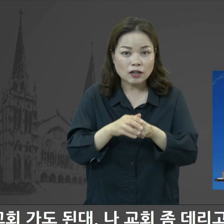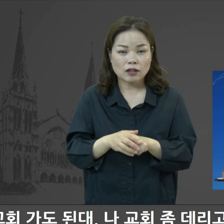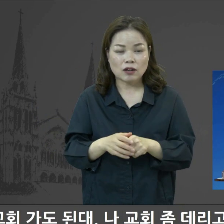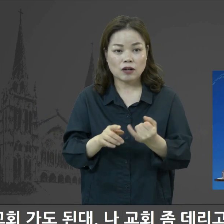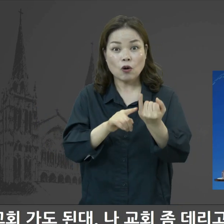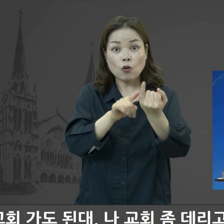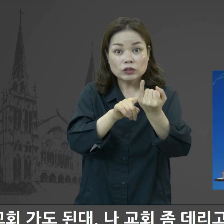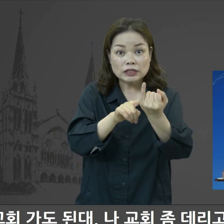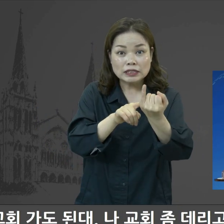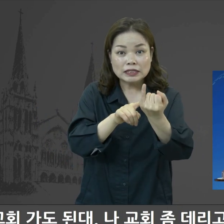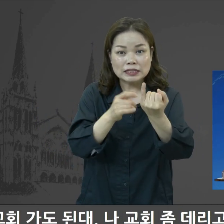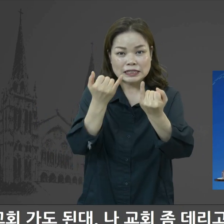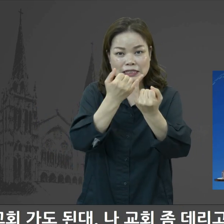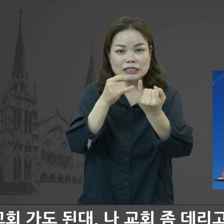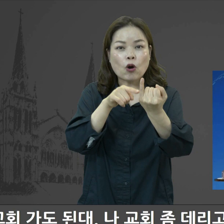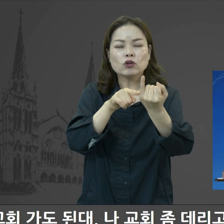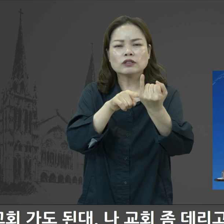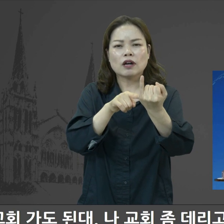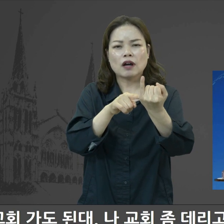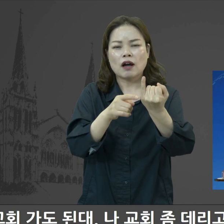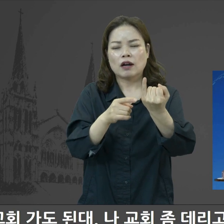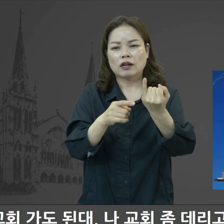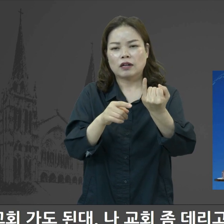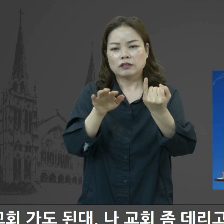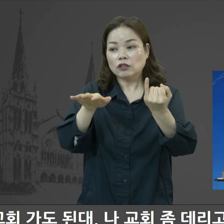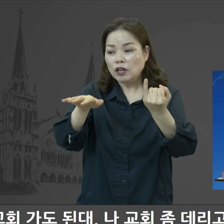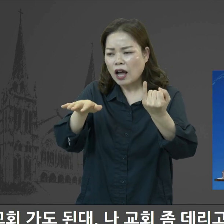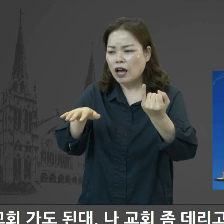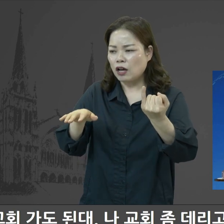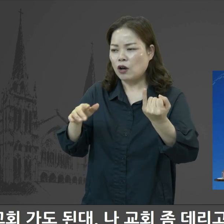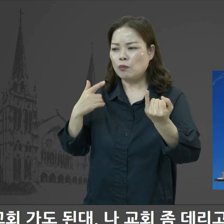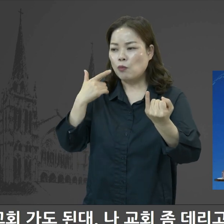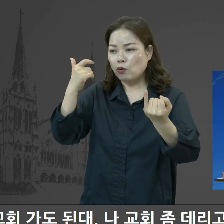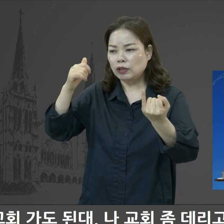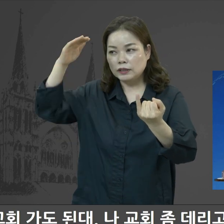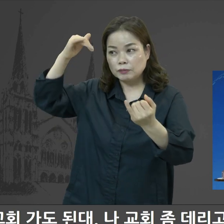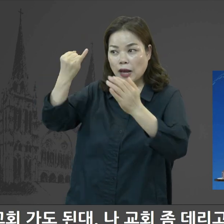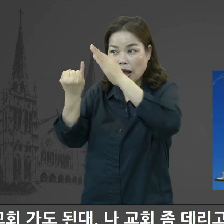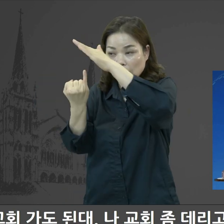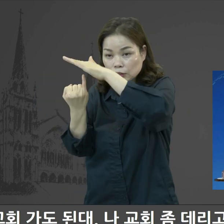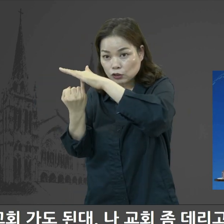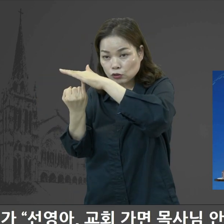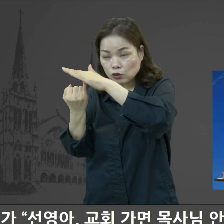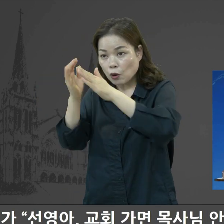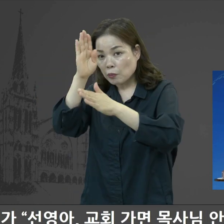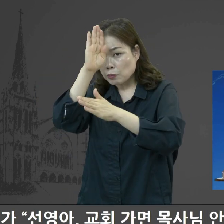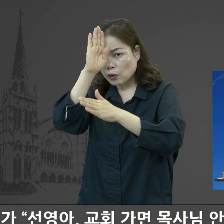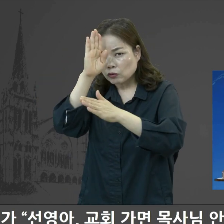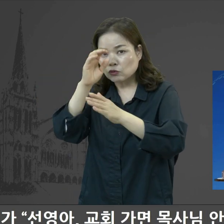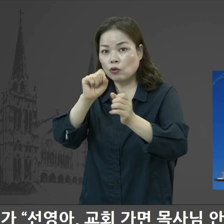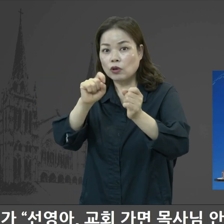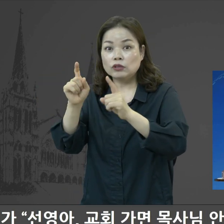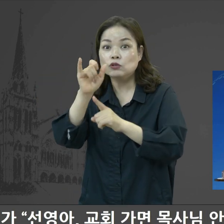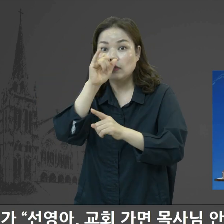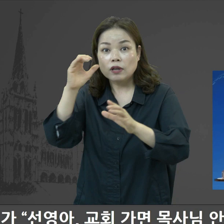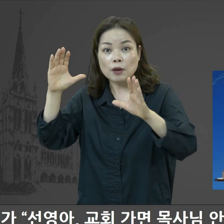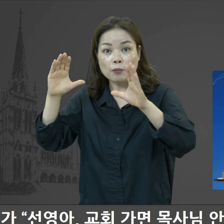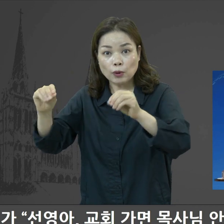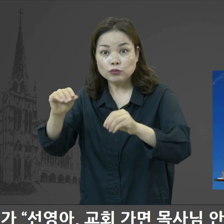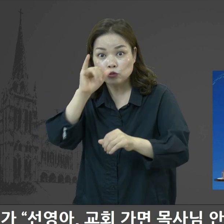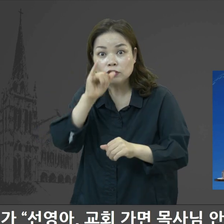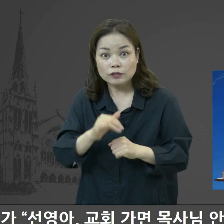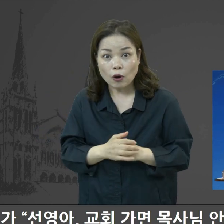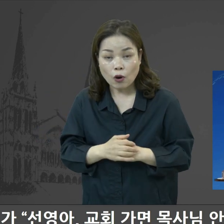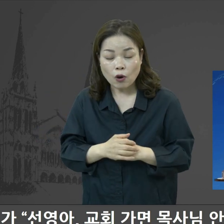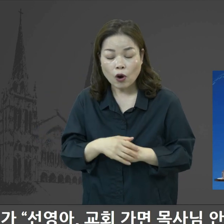언니가 선영아 교회 가면 목사님 안수기도 받고 그러면은 병 낫는 경우도 있어. 그러니까